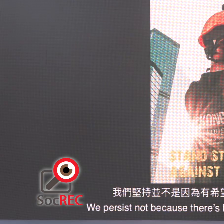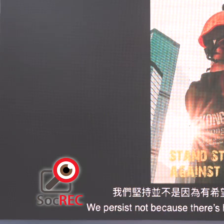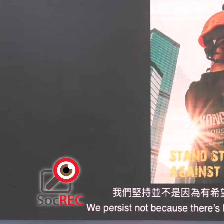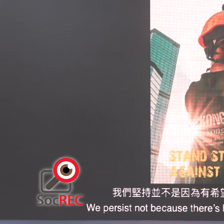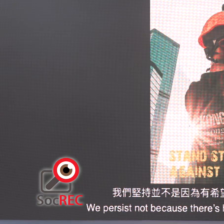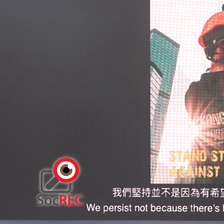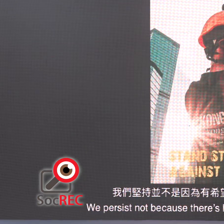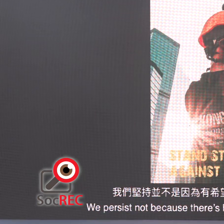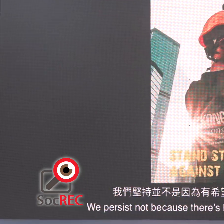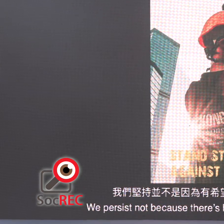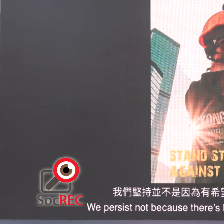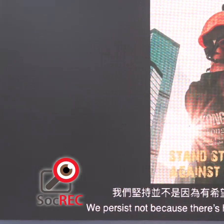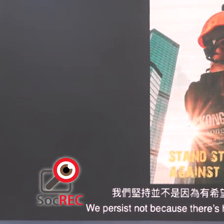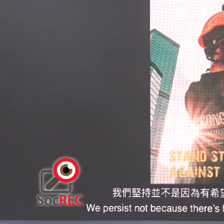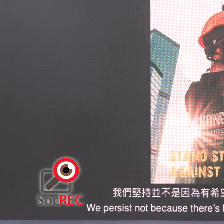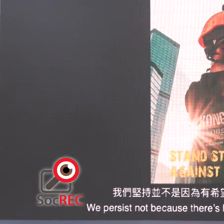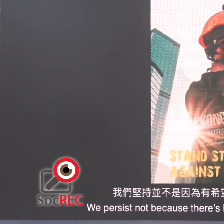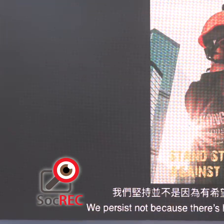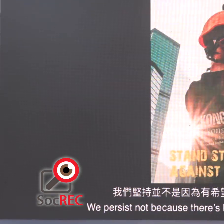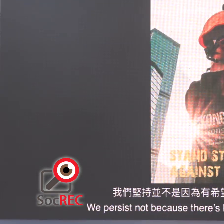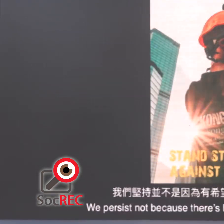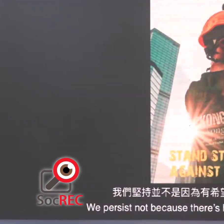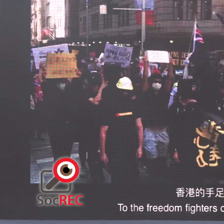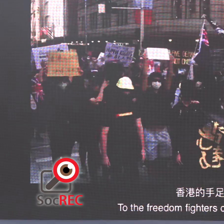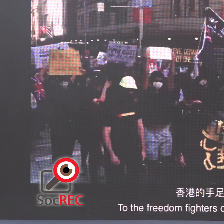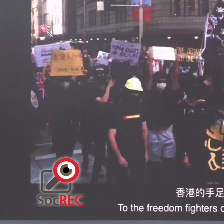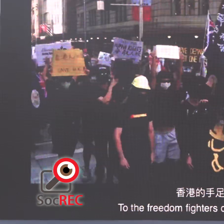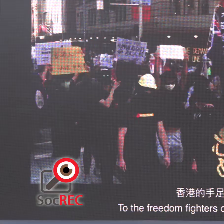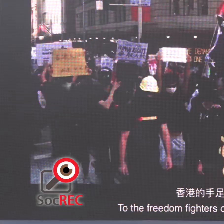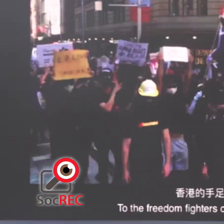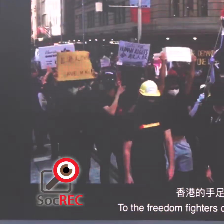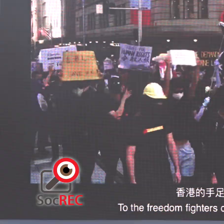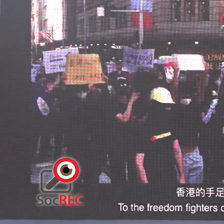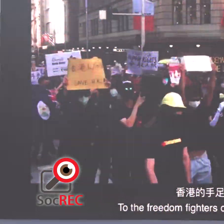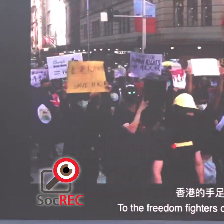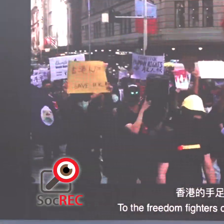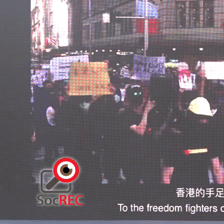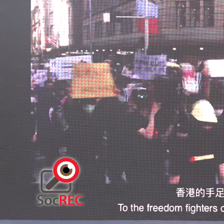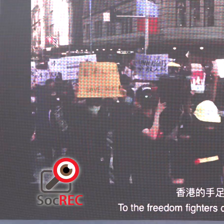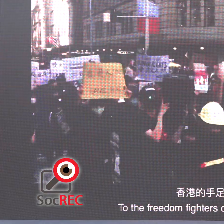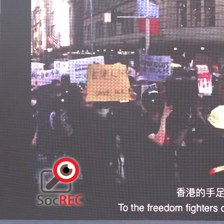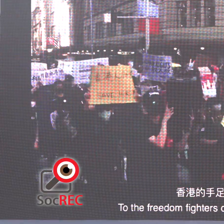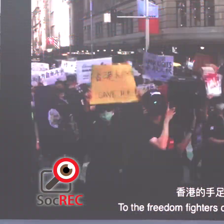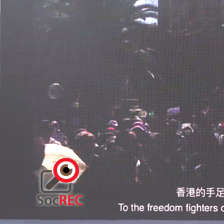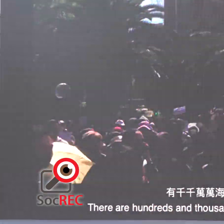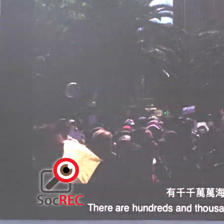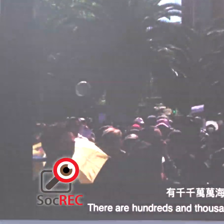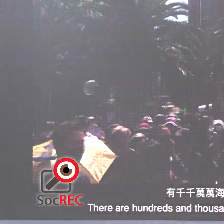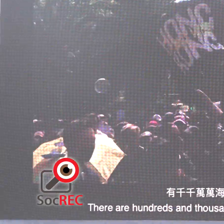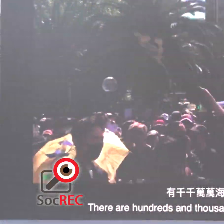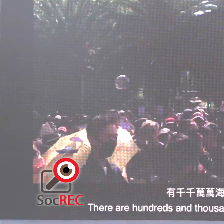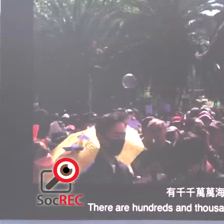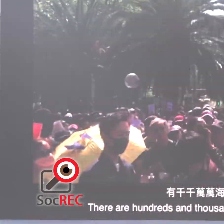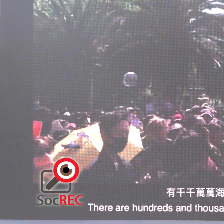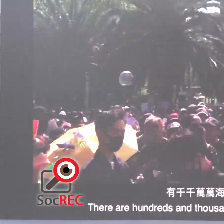望，而是因為我們堅持才有希望。香港的手足們，你們並不孤單，有千千